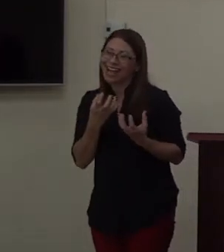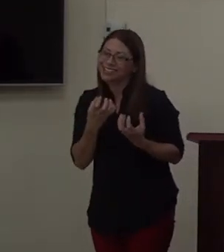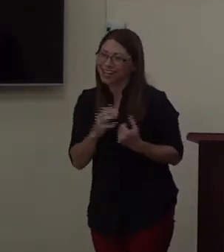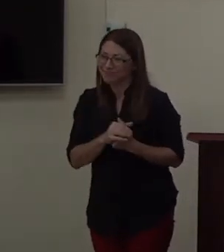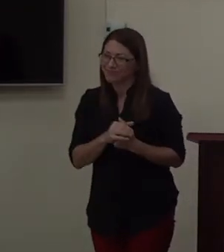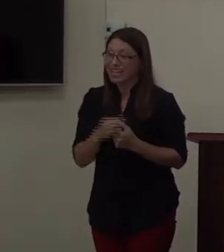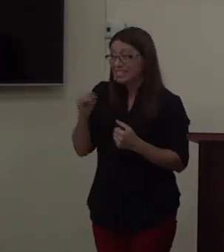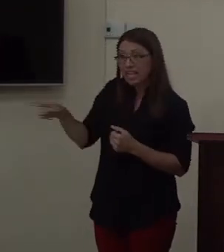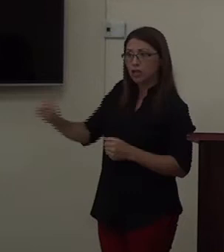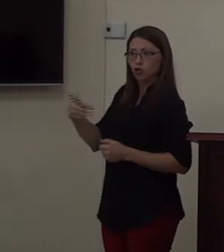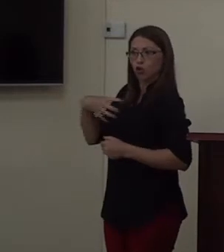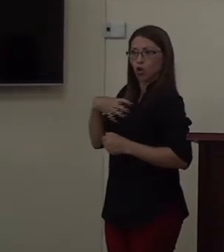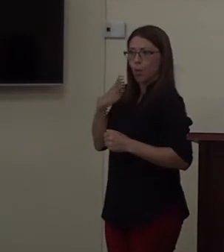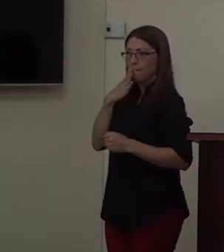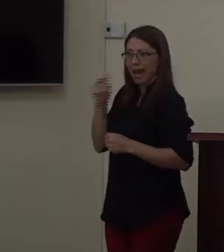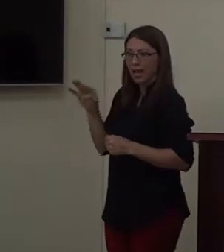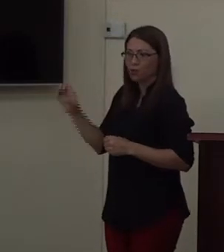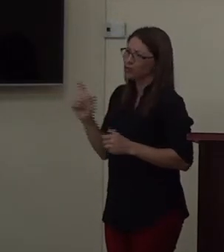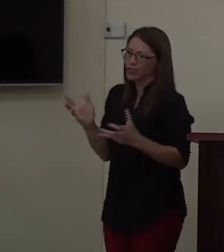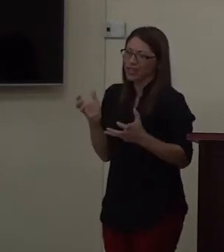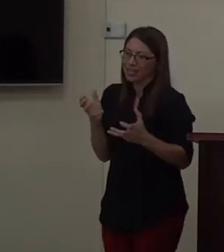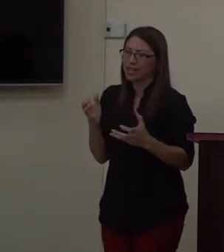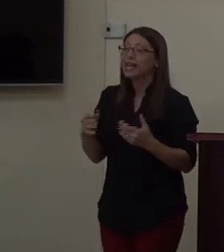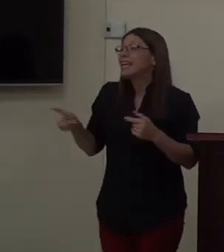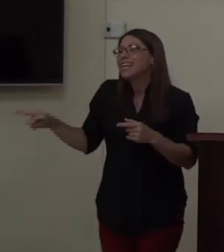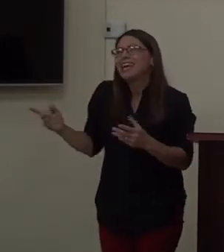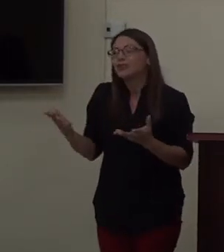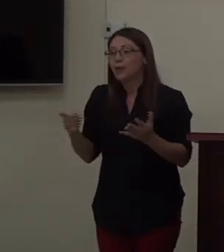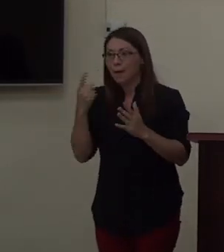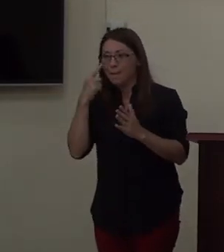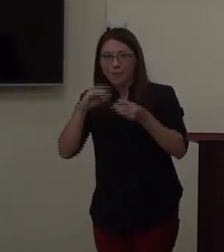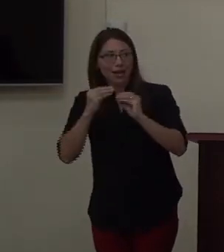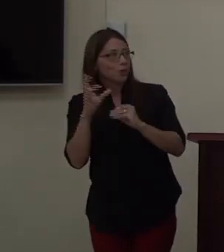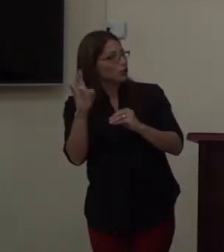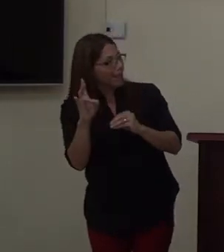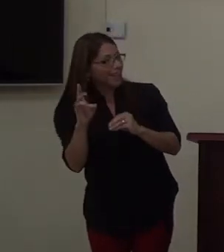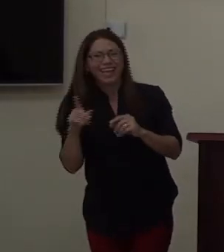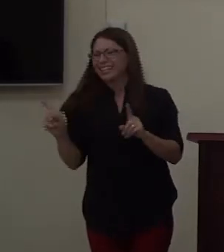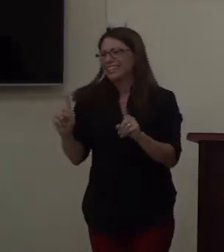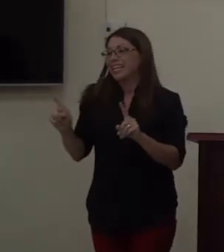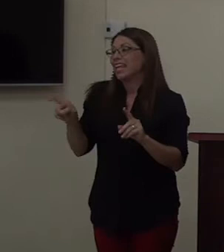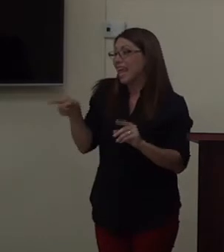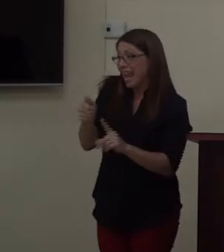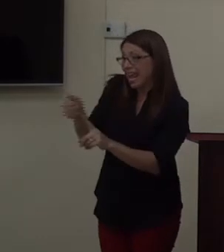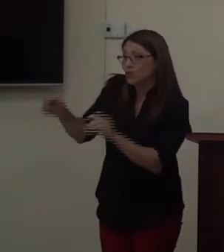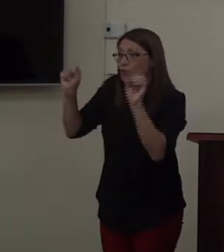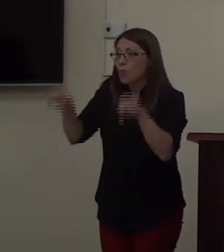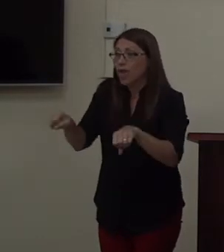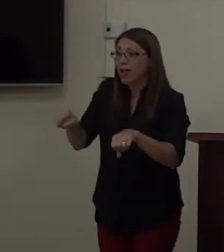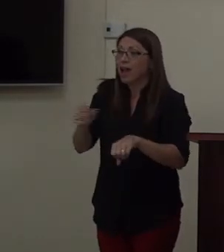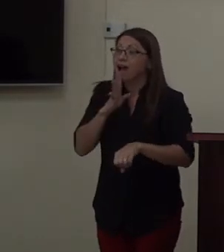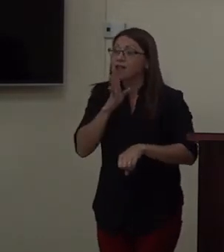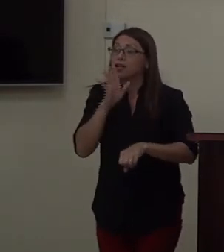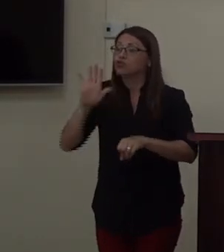Y muchísima menos gracia les hace, ¿verdad?, que ellos vean al número 7, que puedan hablar su idioma en los